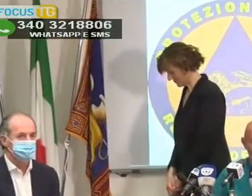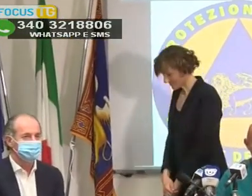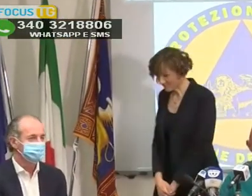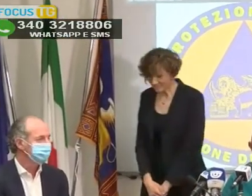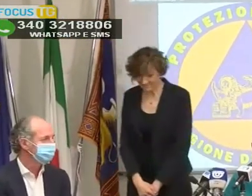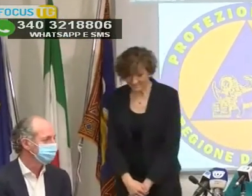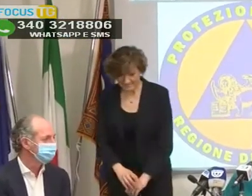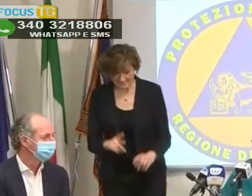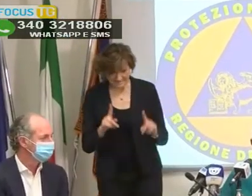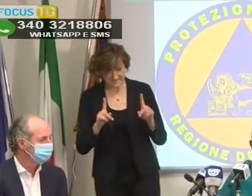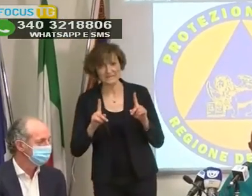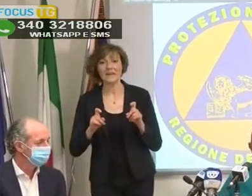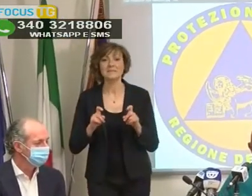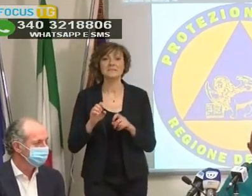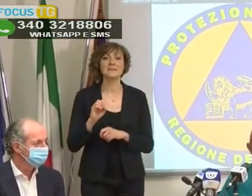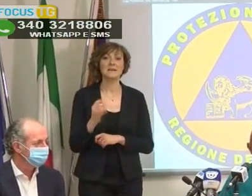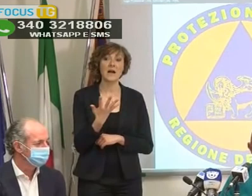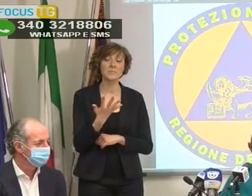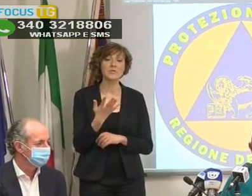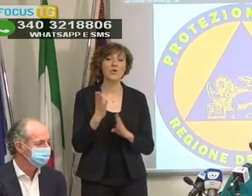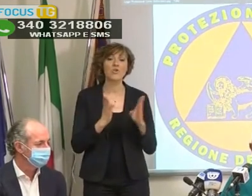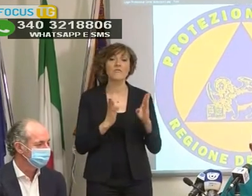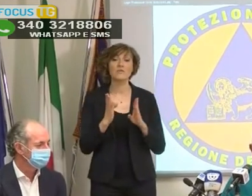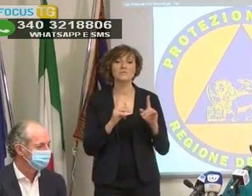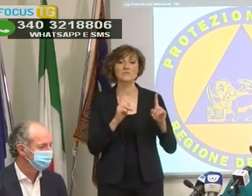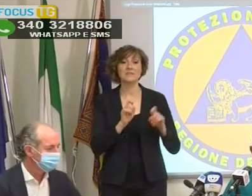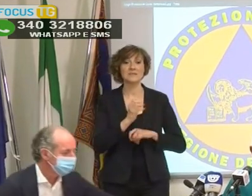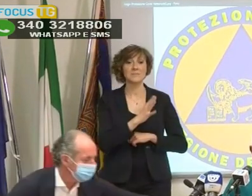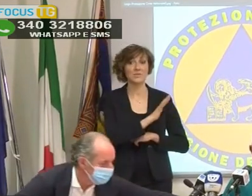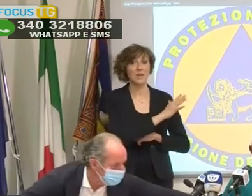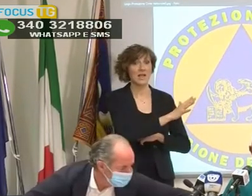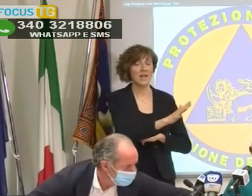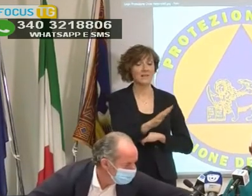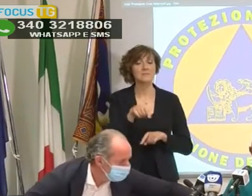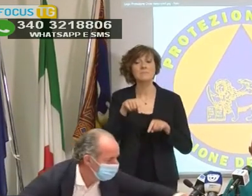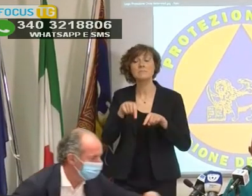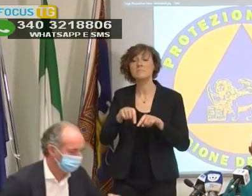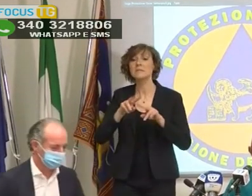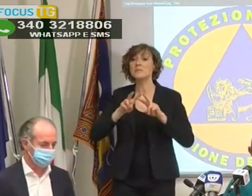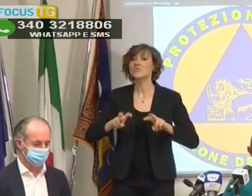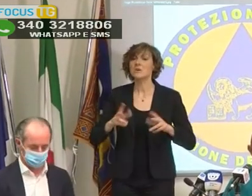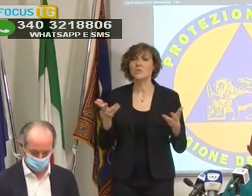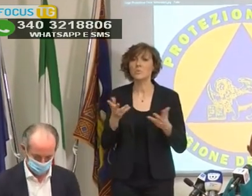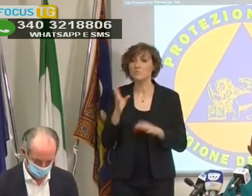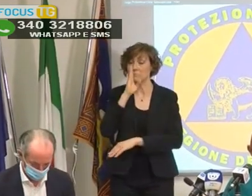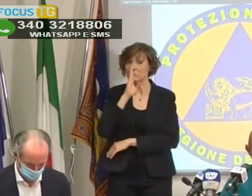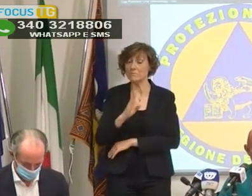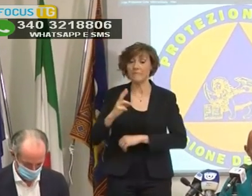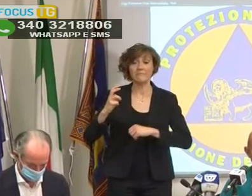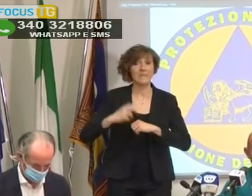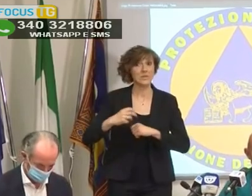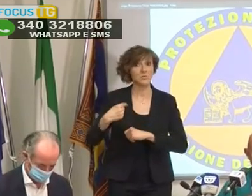test rapido, la novità rispetto agli altri test rapidi è che questo va alla ricerca diretta del